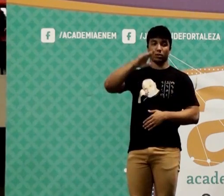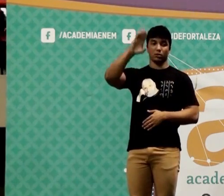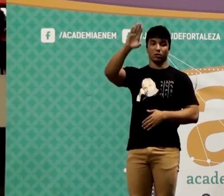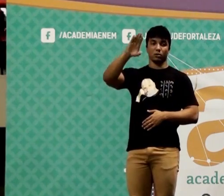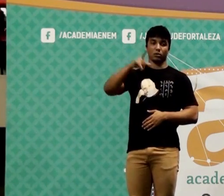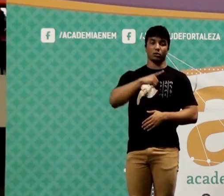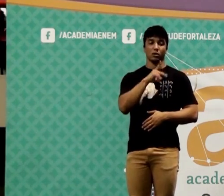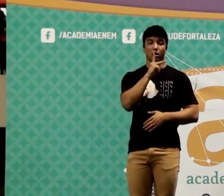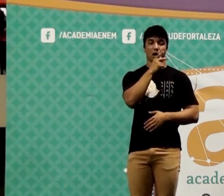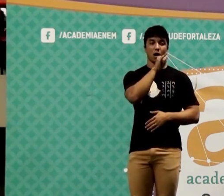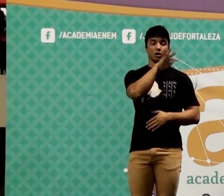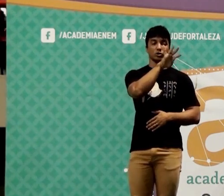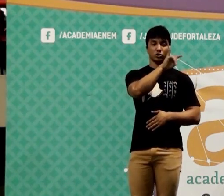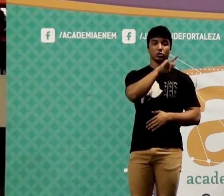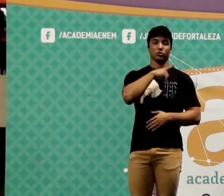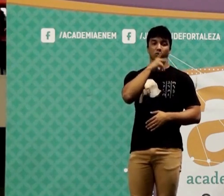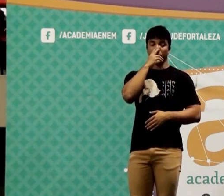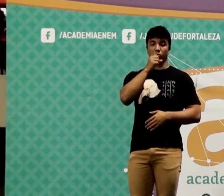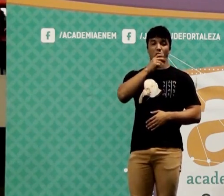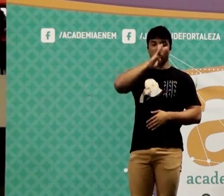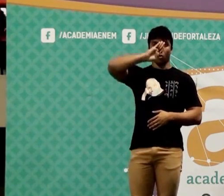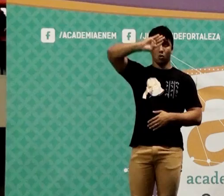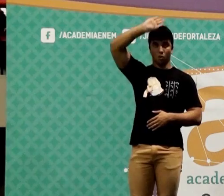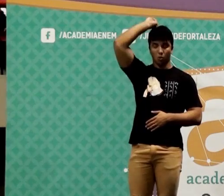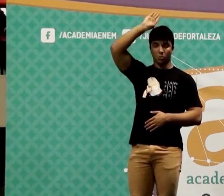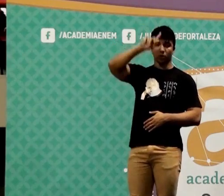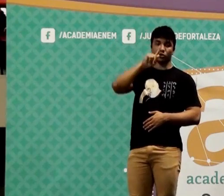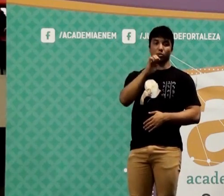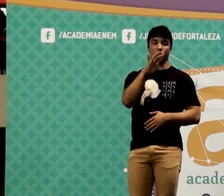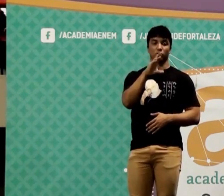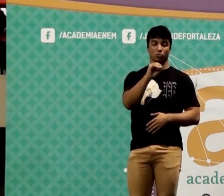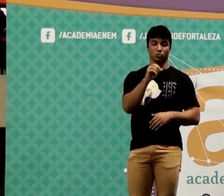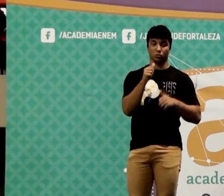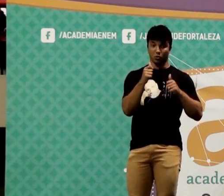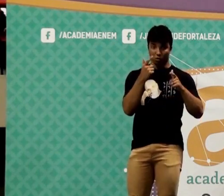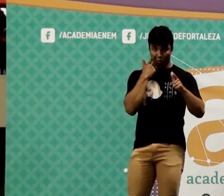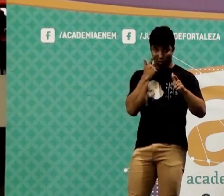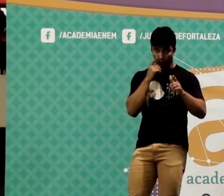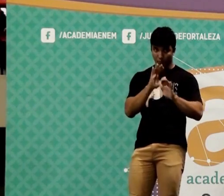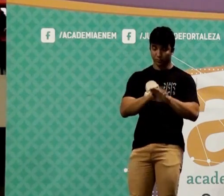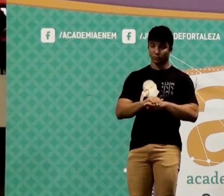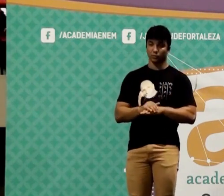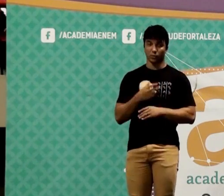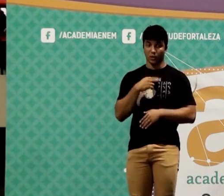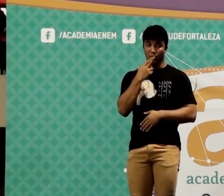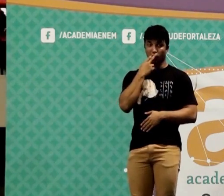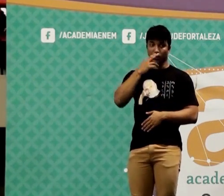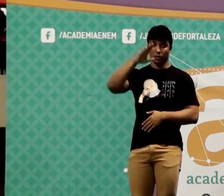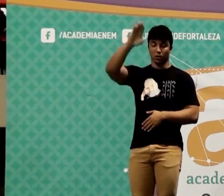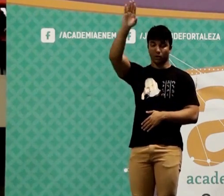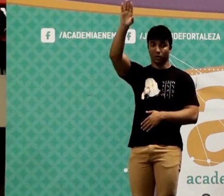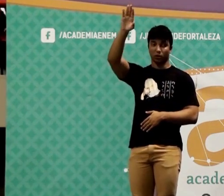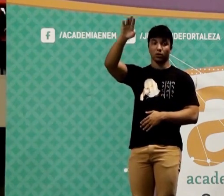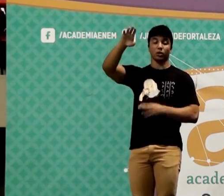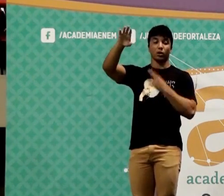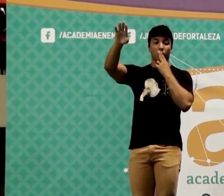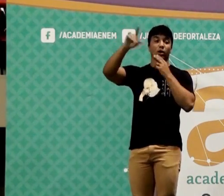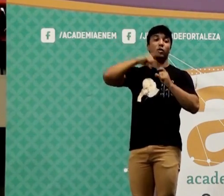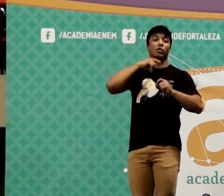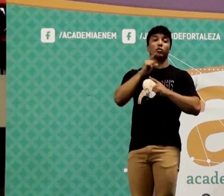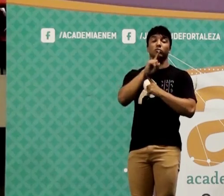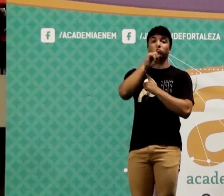item que seja a mesma coisa do que eu estou fazendo. O que é que eu estou fazendo? Me procure um item aí. Ou o que é que você tem que procurar nessa